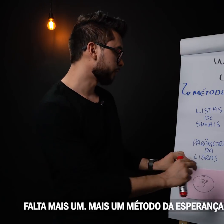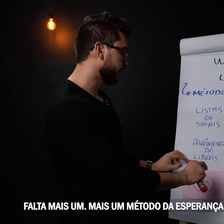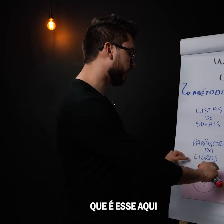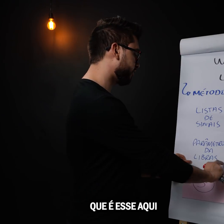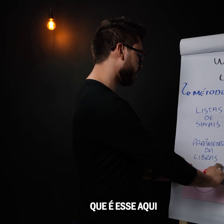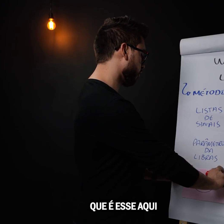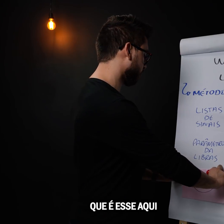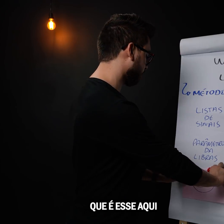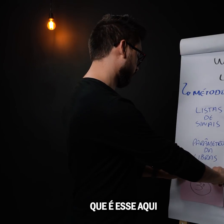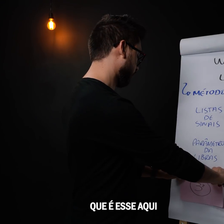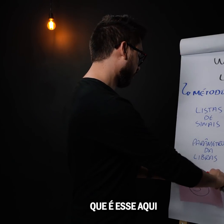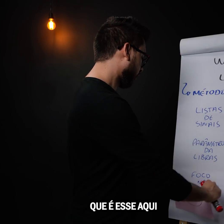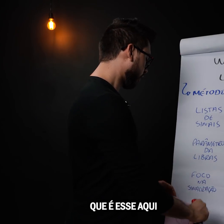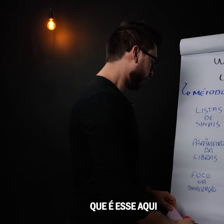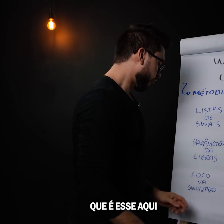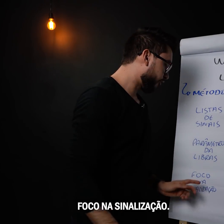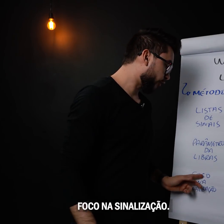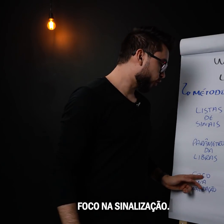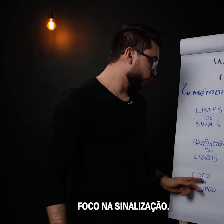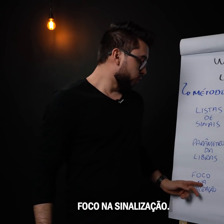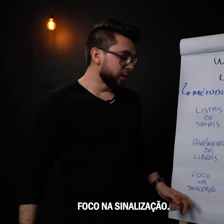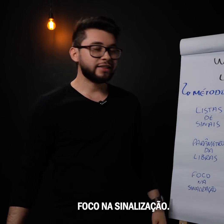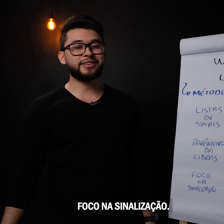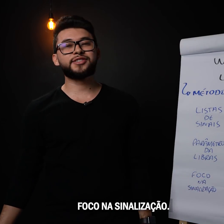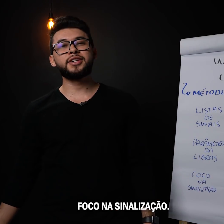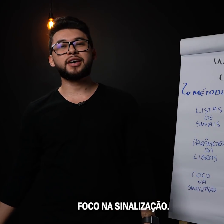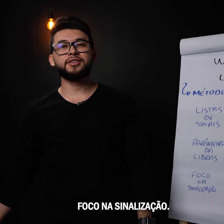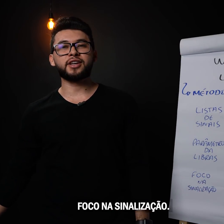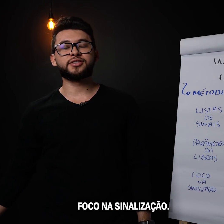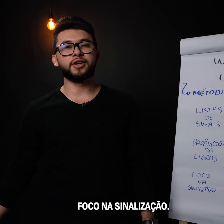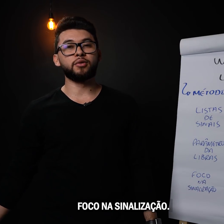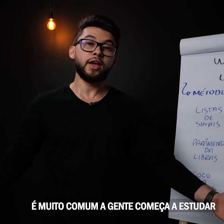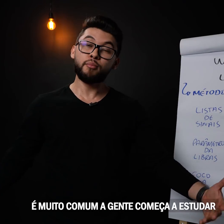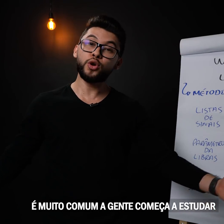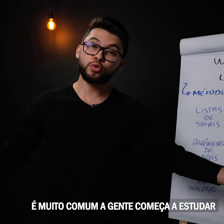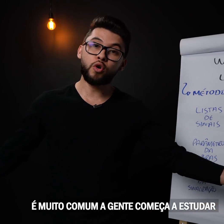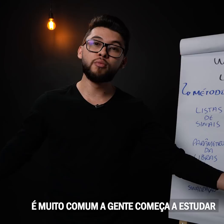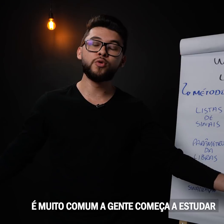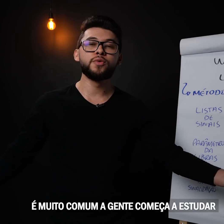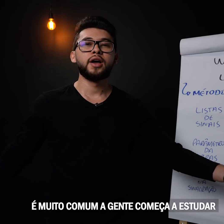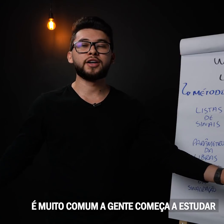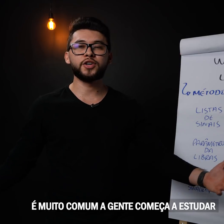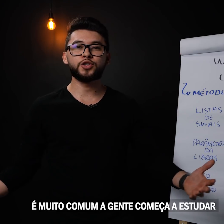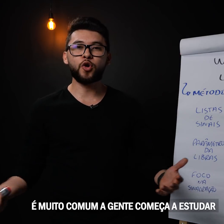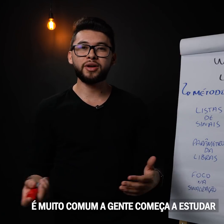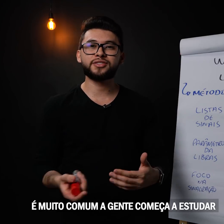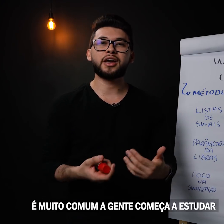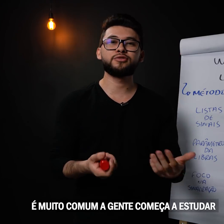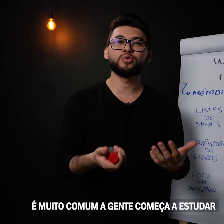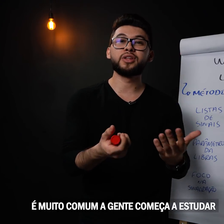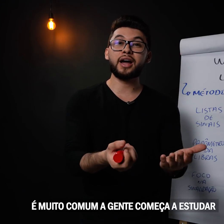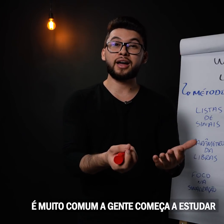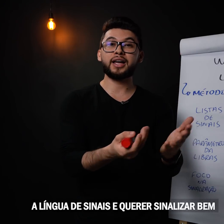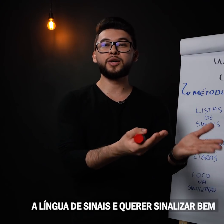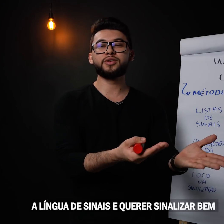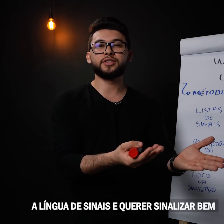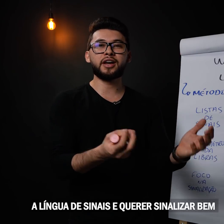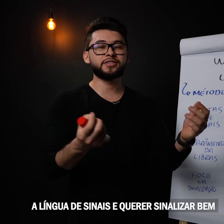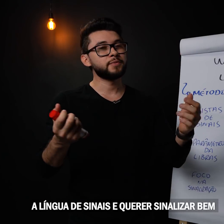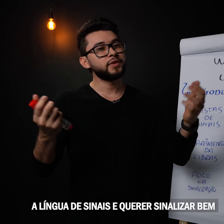que é esse aqui, ó. Foco na sinalização. É muito comum a gente começar a estudar a língua de sinais e